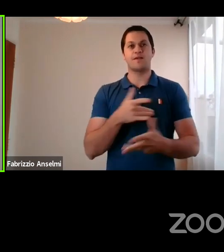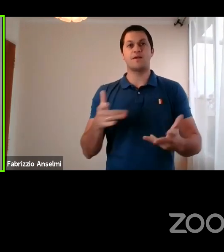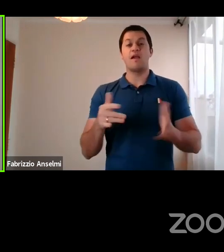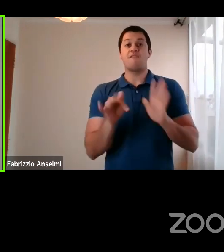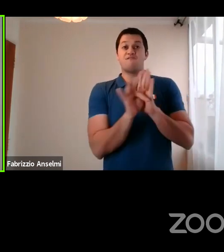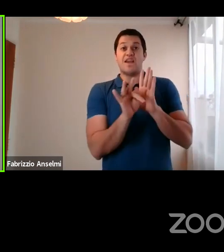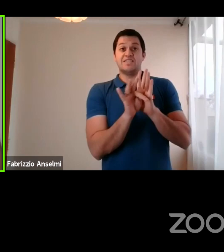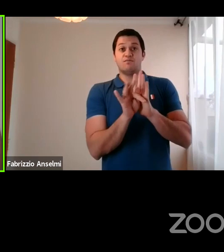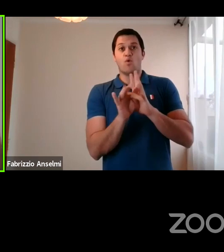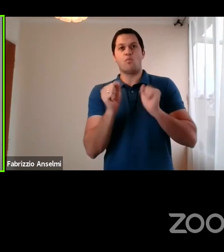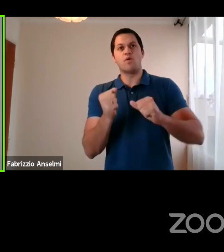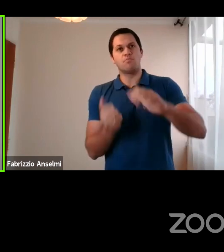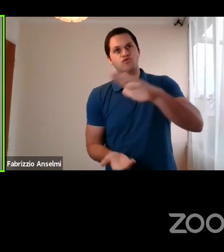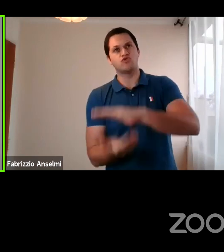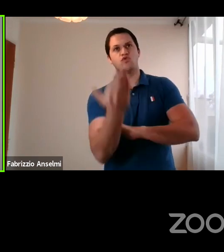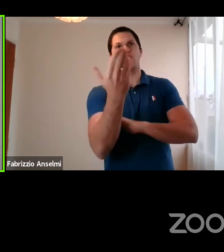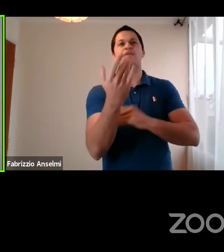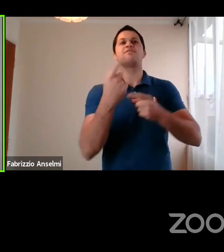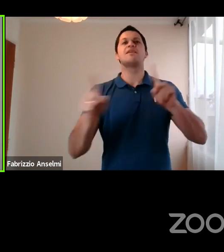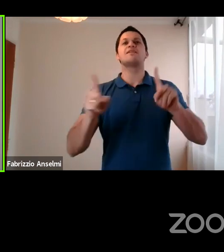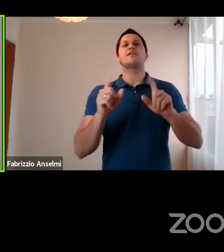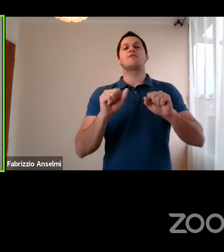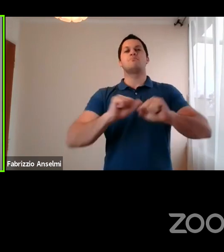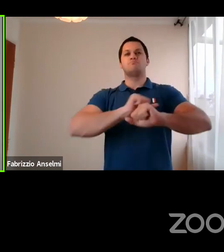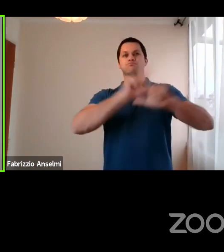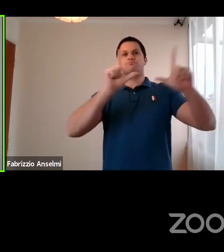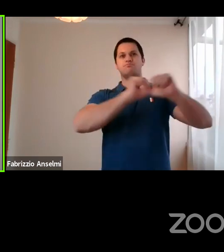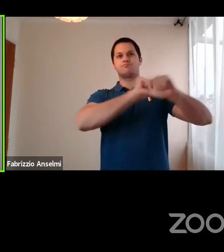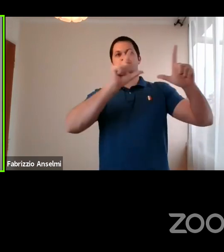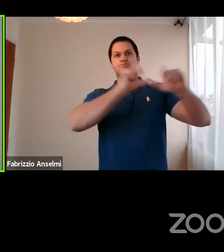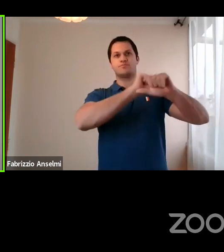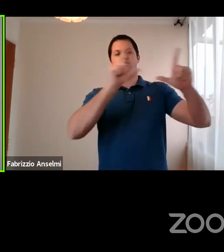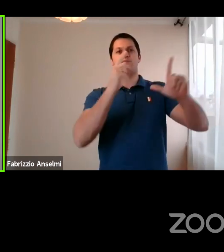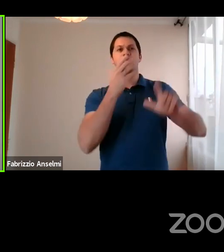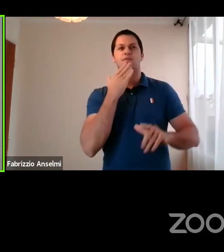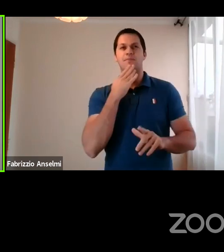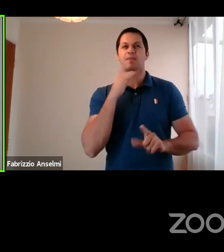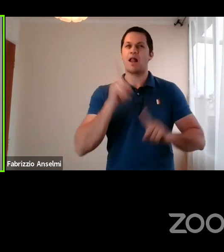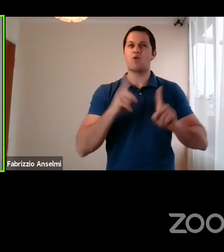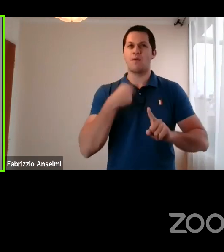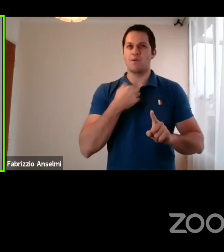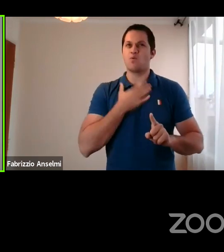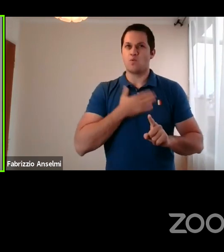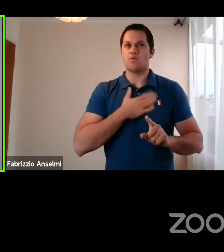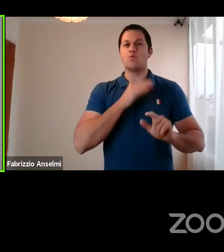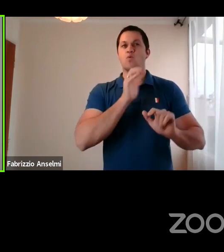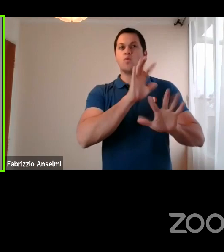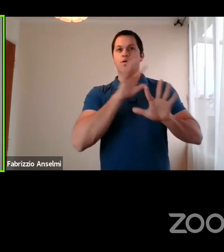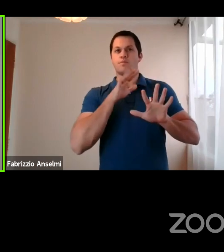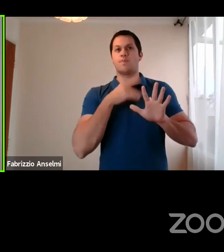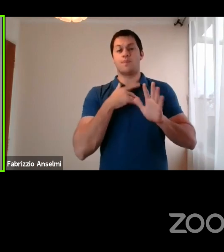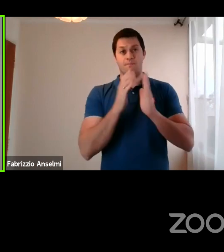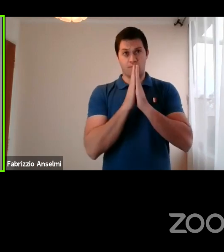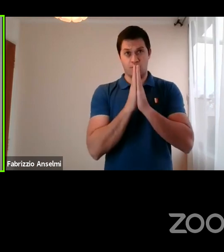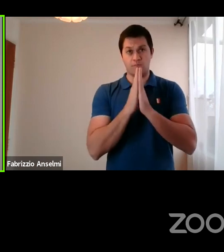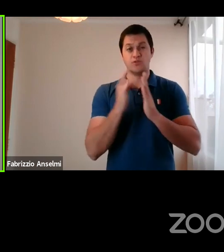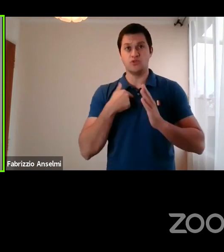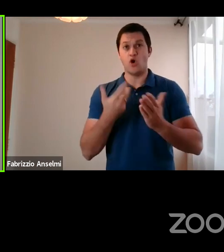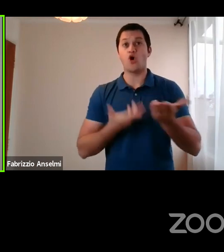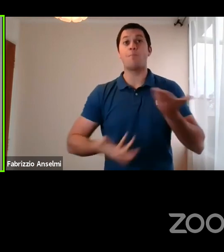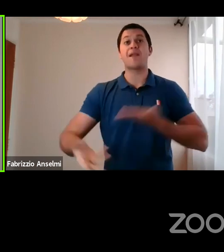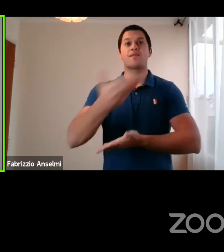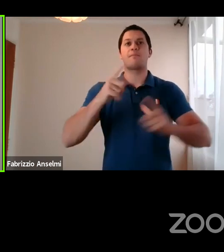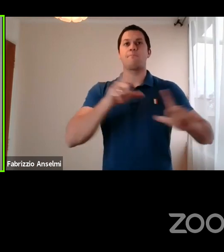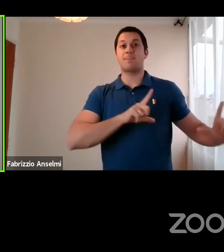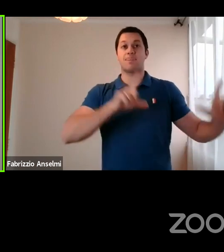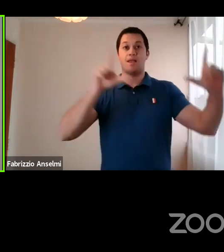publicación con los links de las presentaciones y también con algo que me interesa destacar, que es lo siguiente. Voy a compartir pantalla solo para que vean el logo